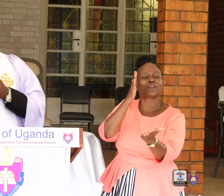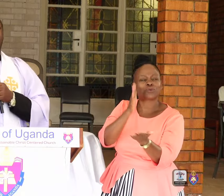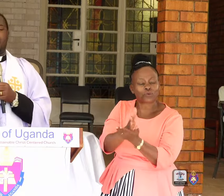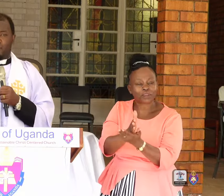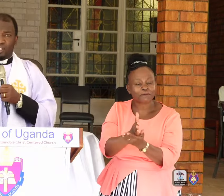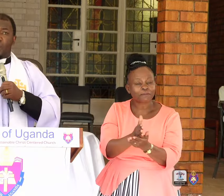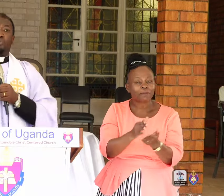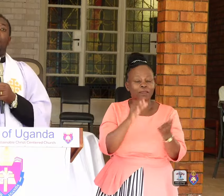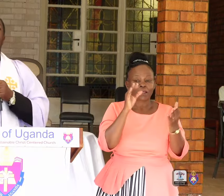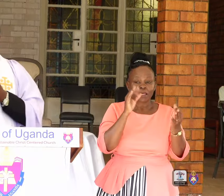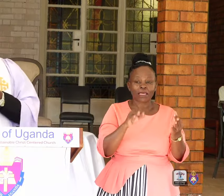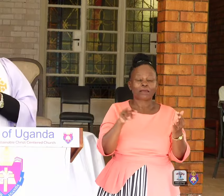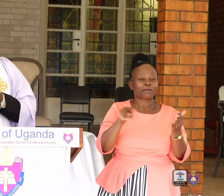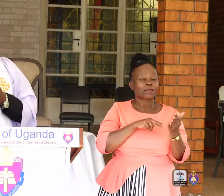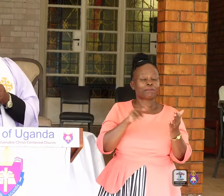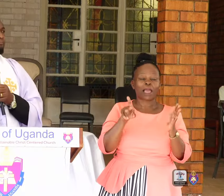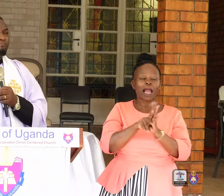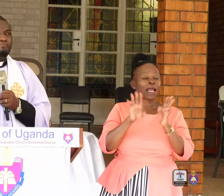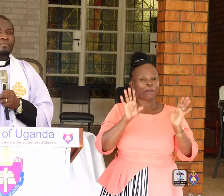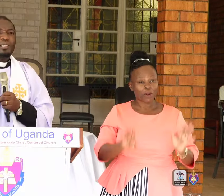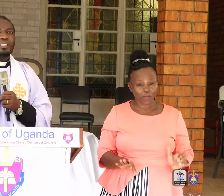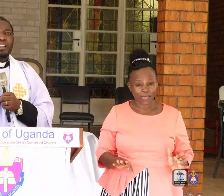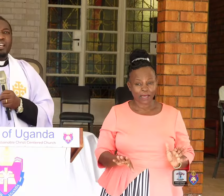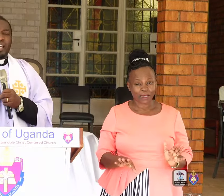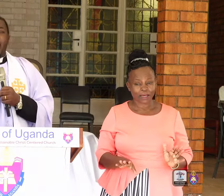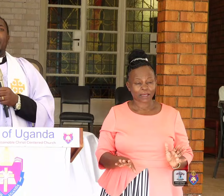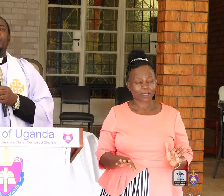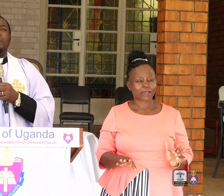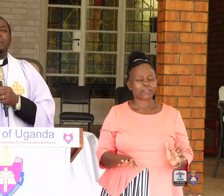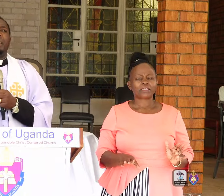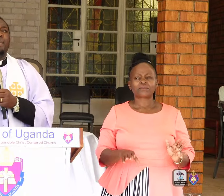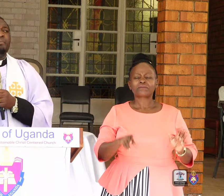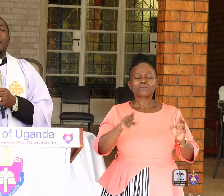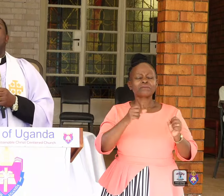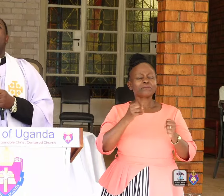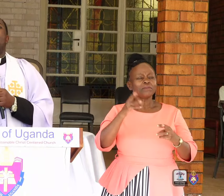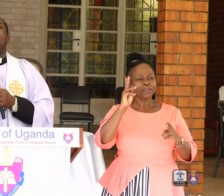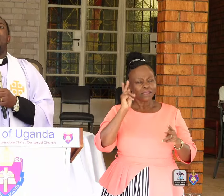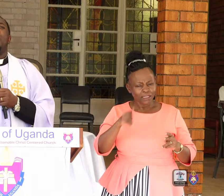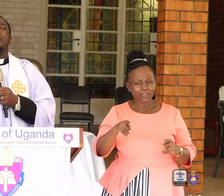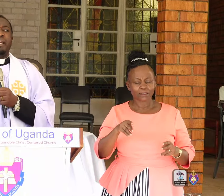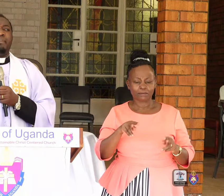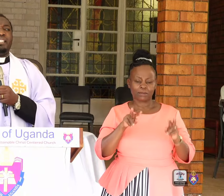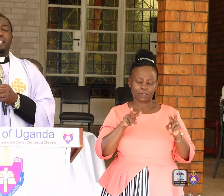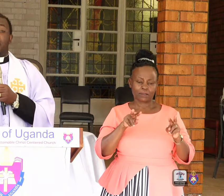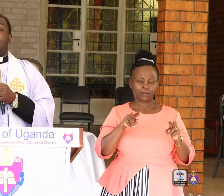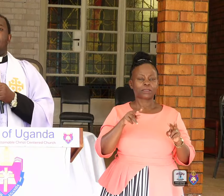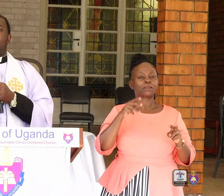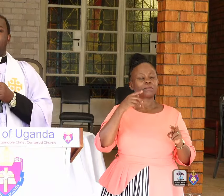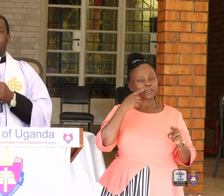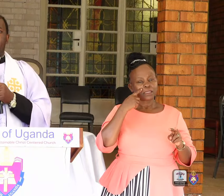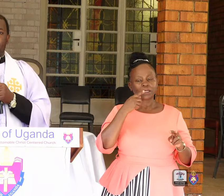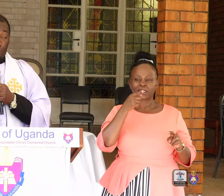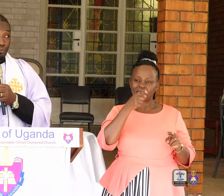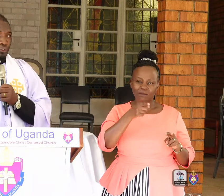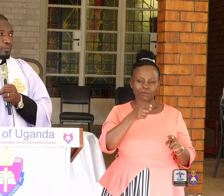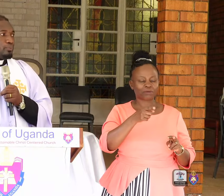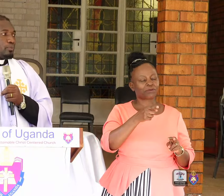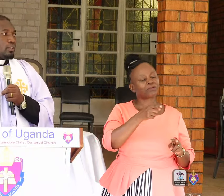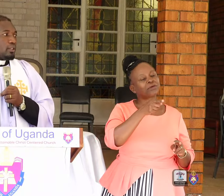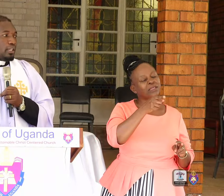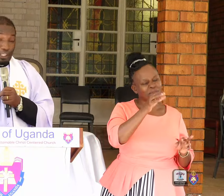soma nze nakuguka mateka. Ebintu binji byemberawo ne malirizanga ngamati